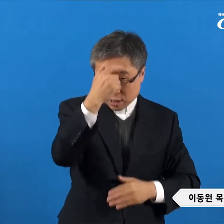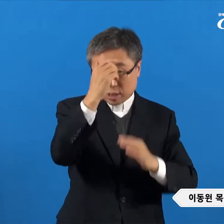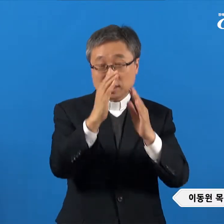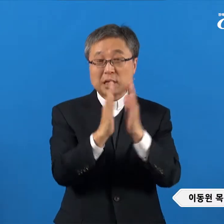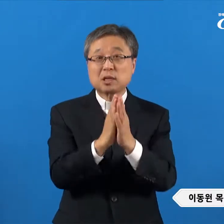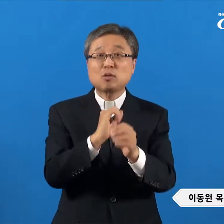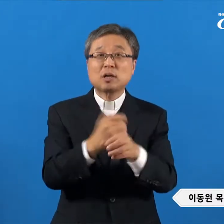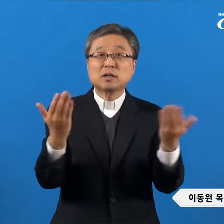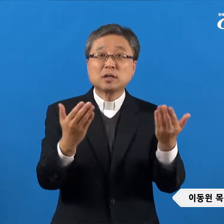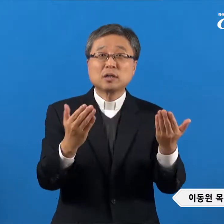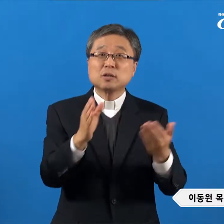과연 쉬울까요?